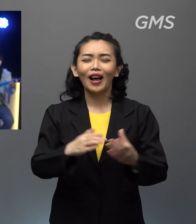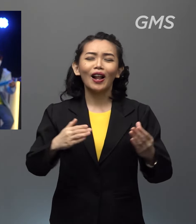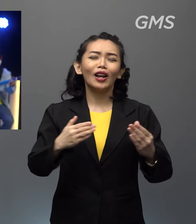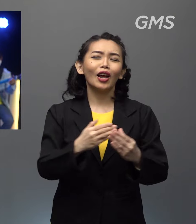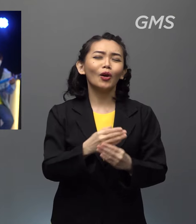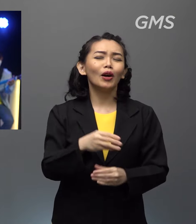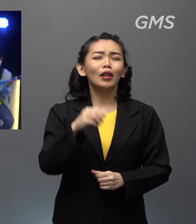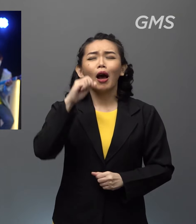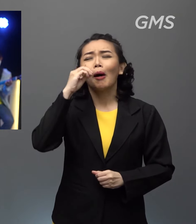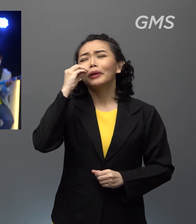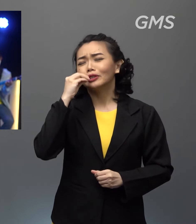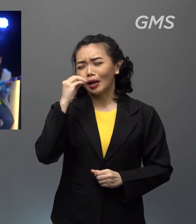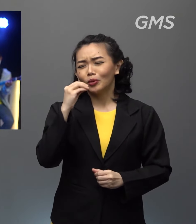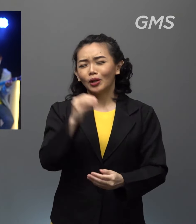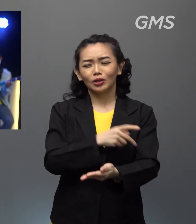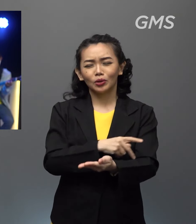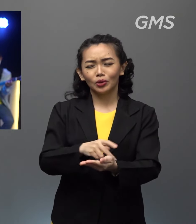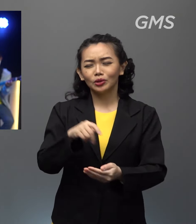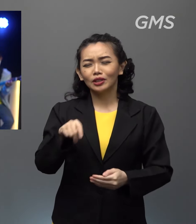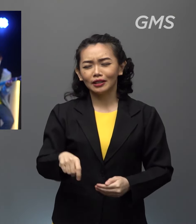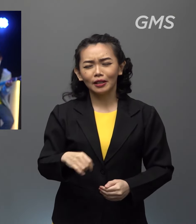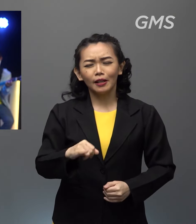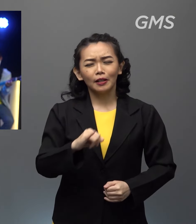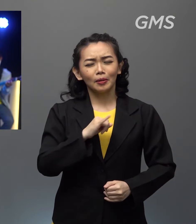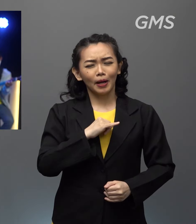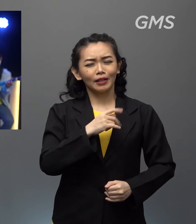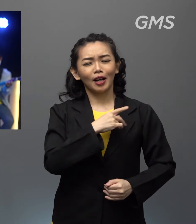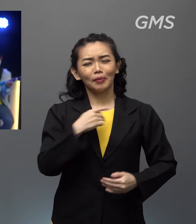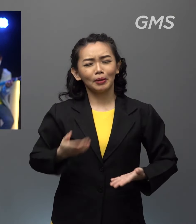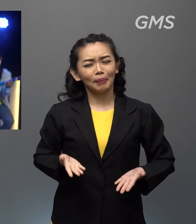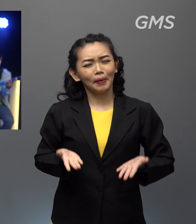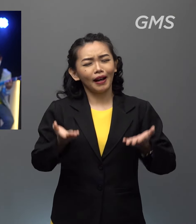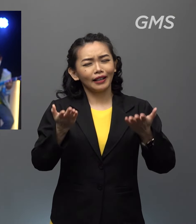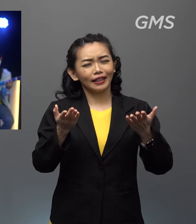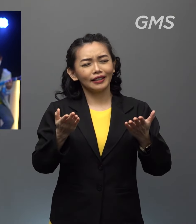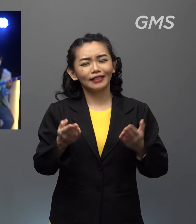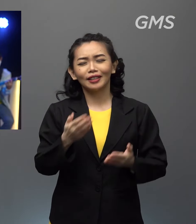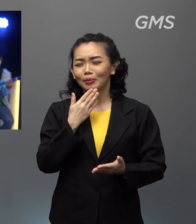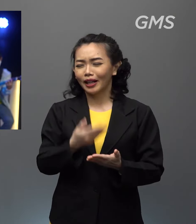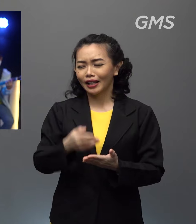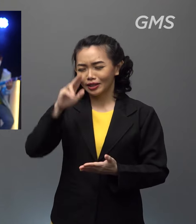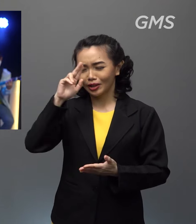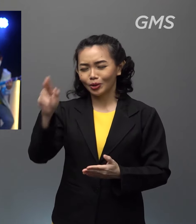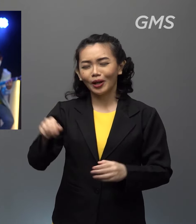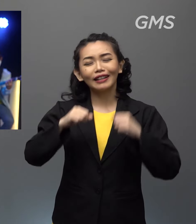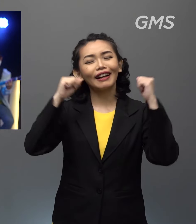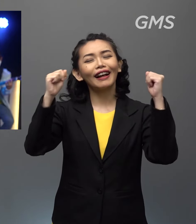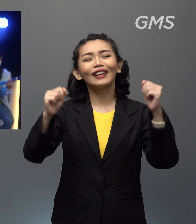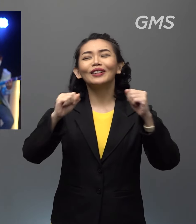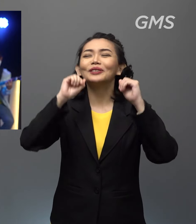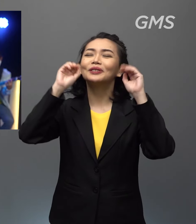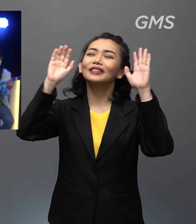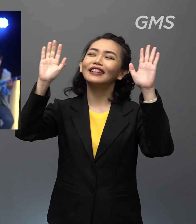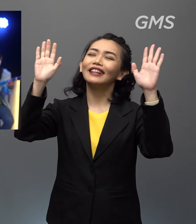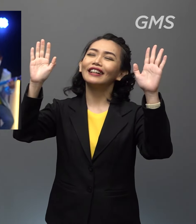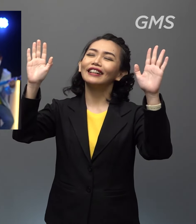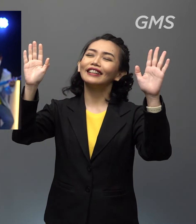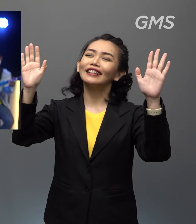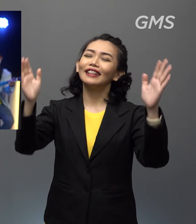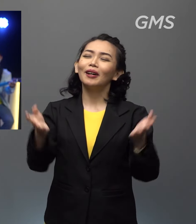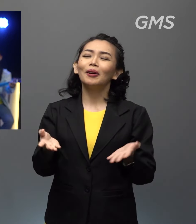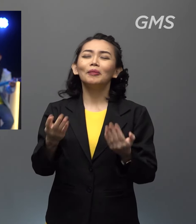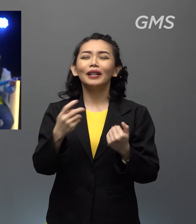dikuatkan, iman kami dibangkitkan. Terima kasih Tuhan. Haleluya. Haleluya. Mari